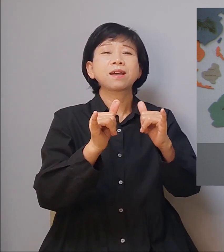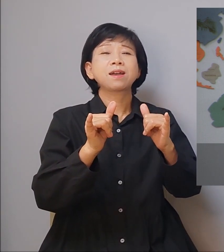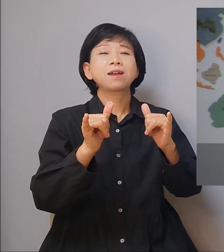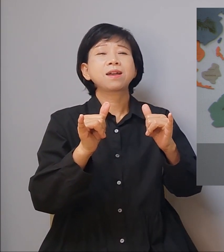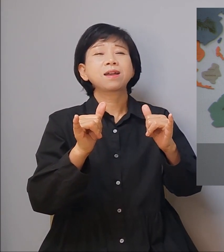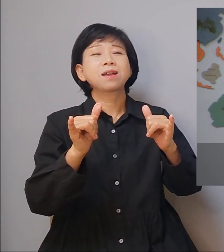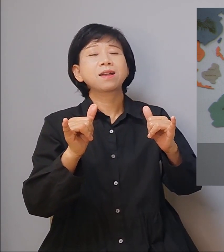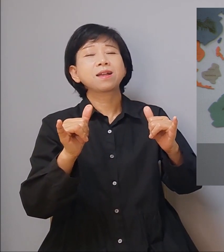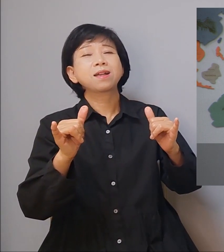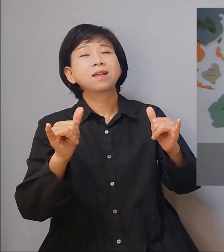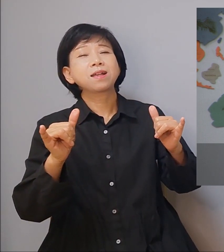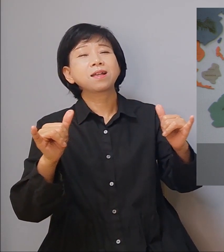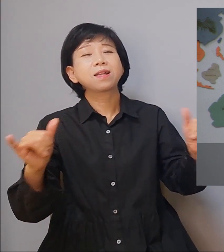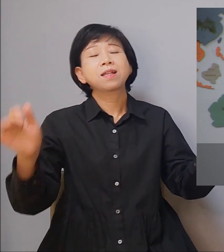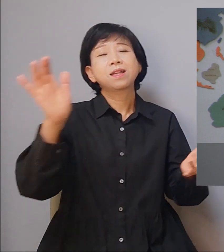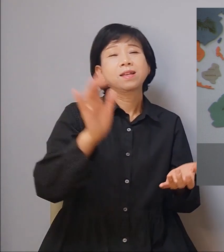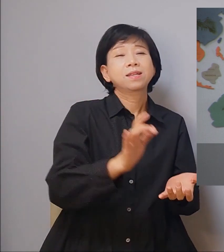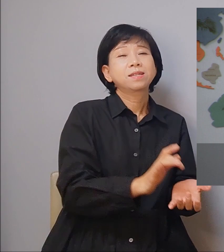부르는 자